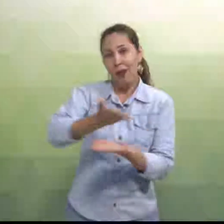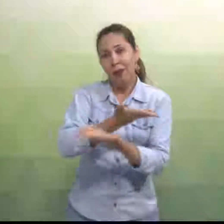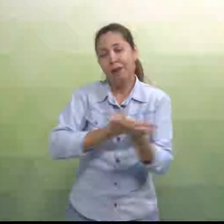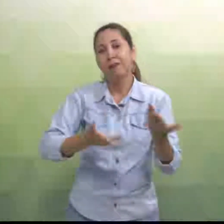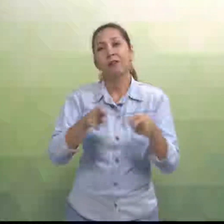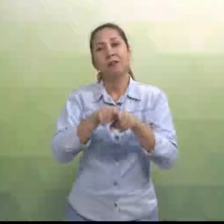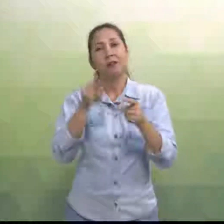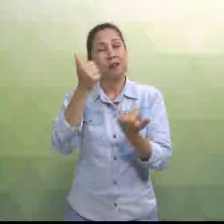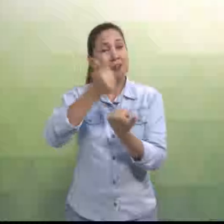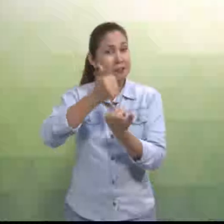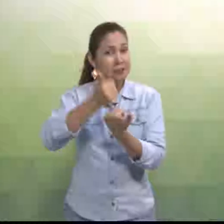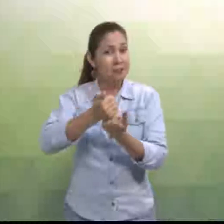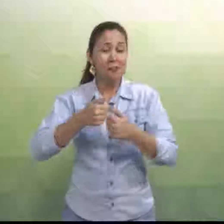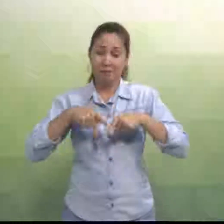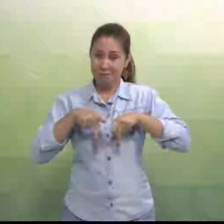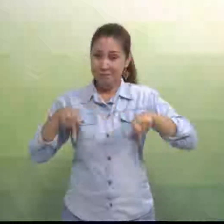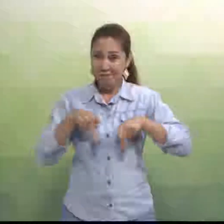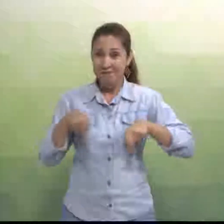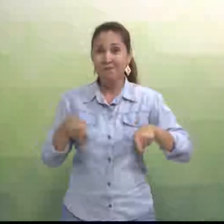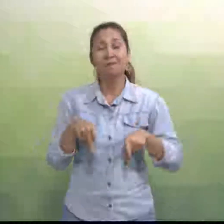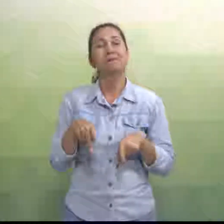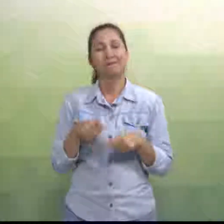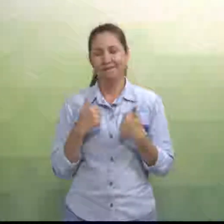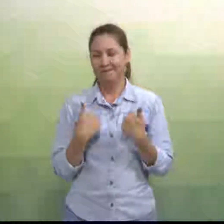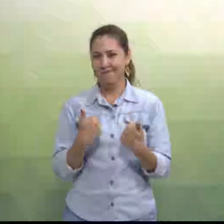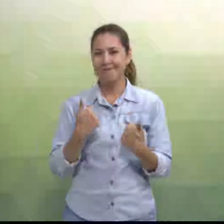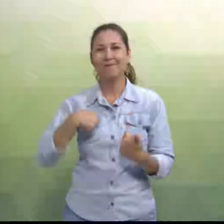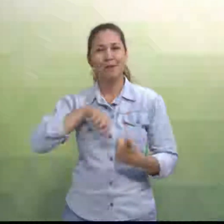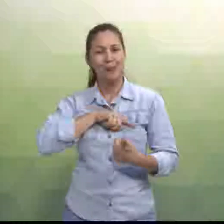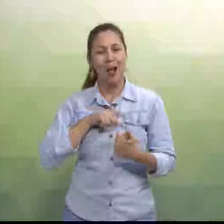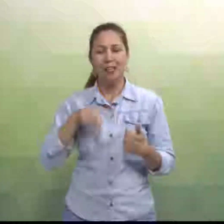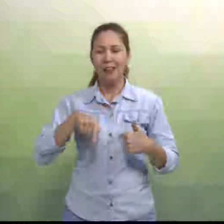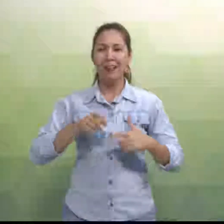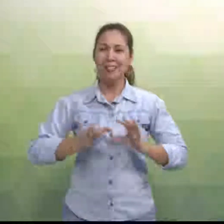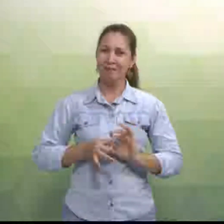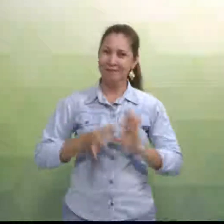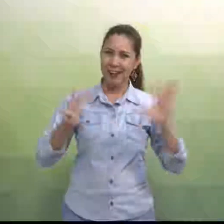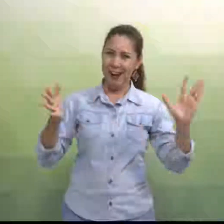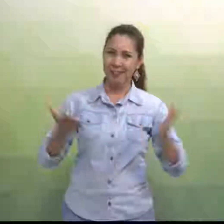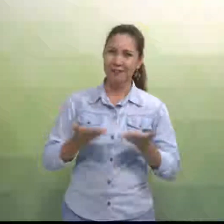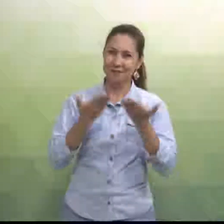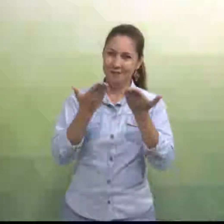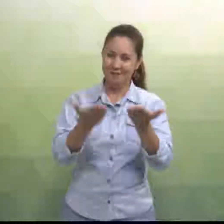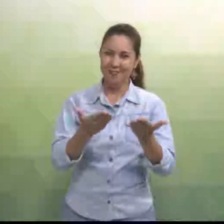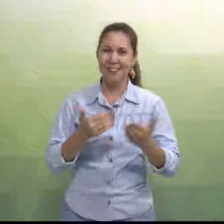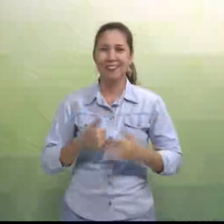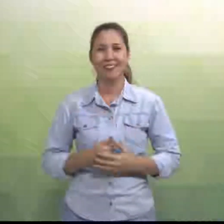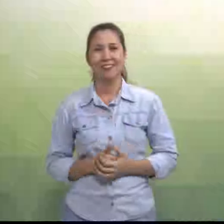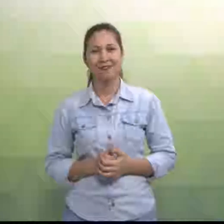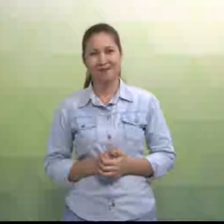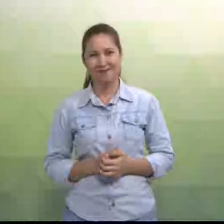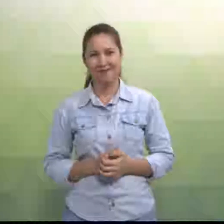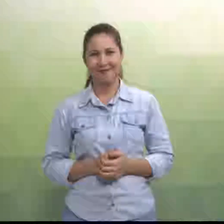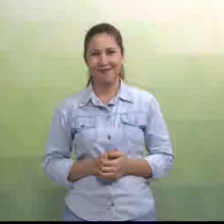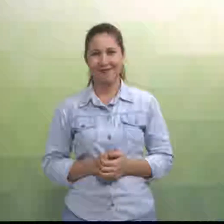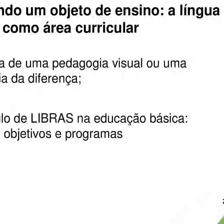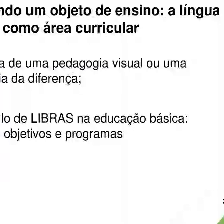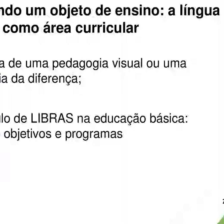com colegas, tutor, professor, ok? Estaremos aqui à disposição de vocês.